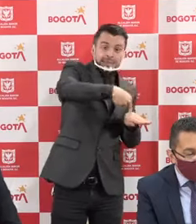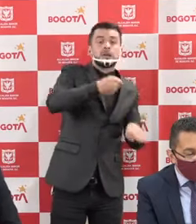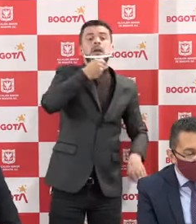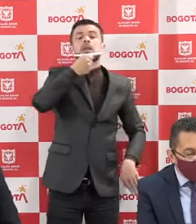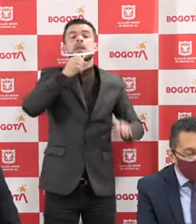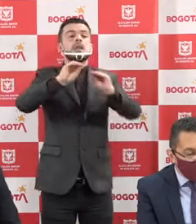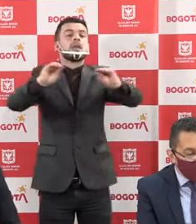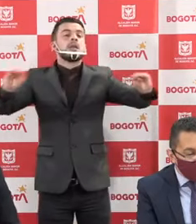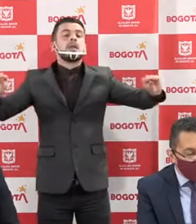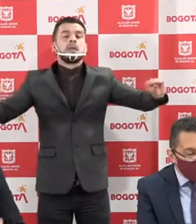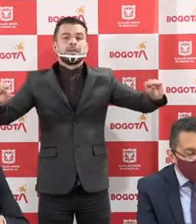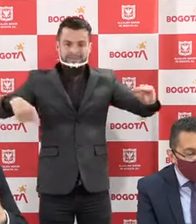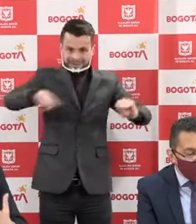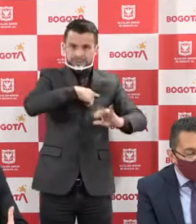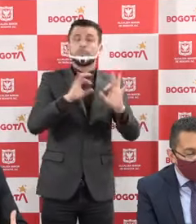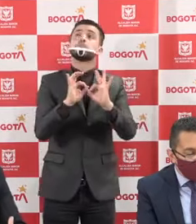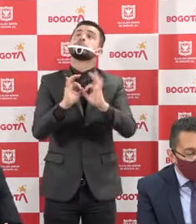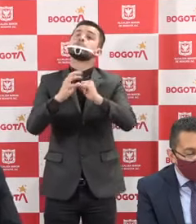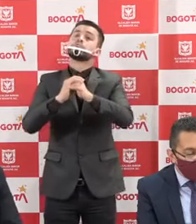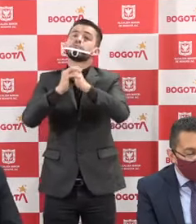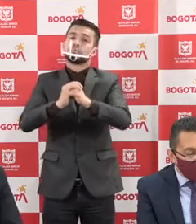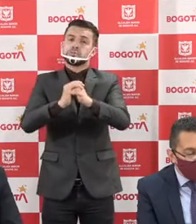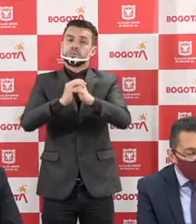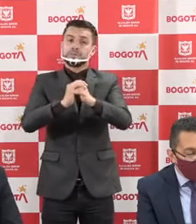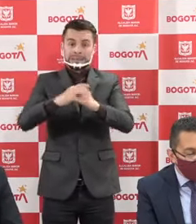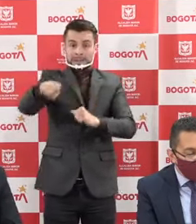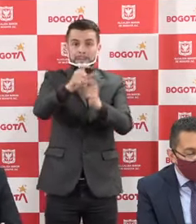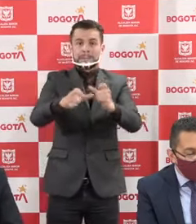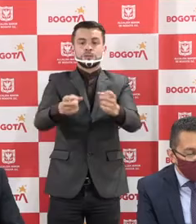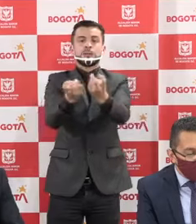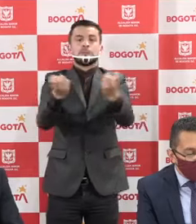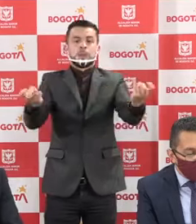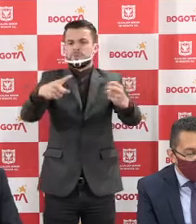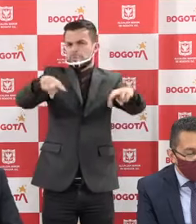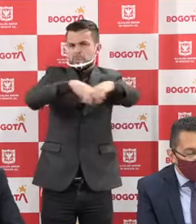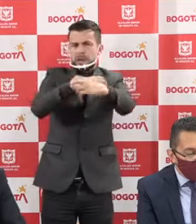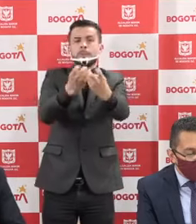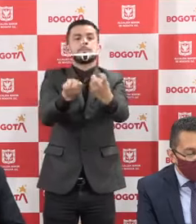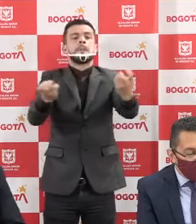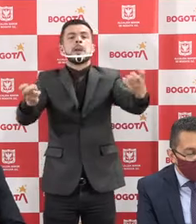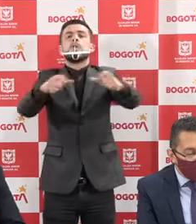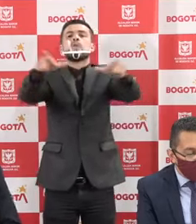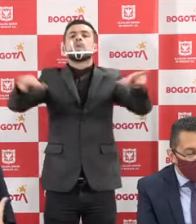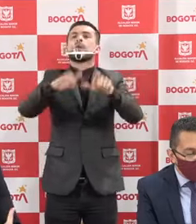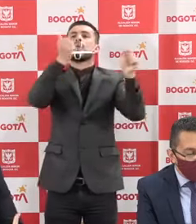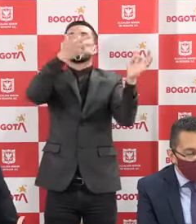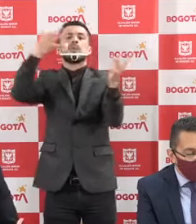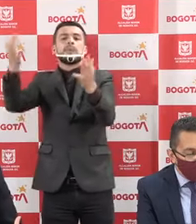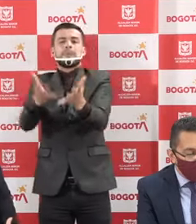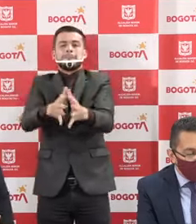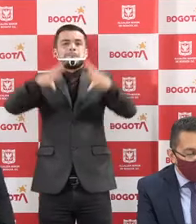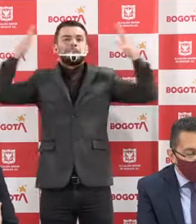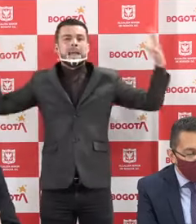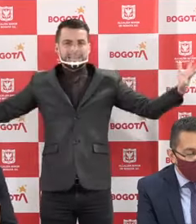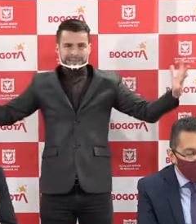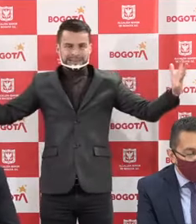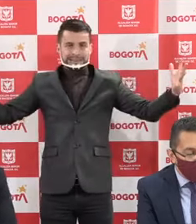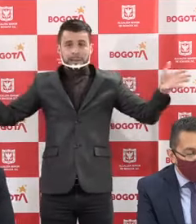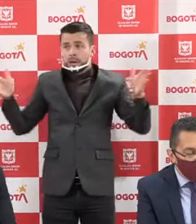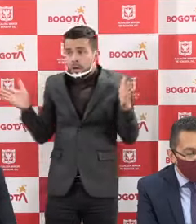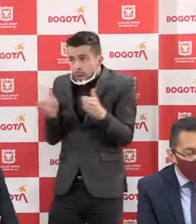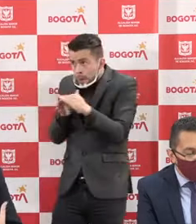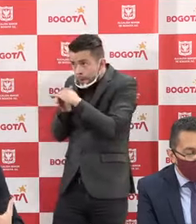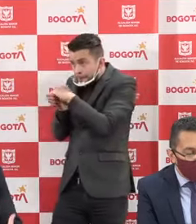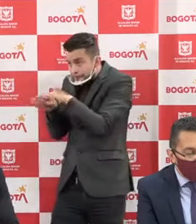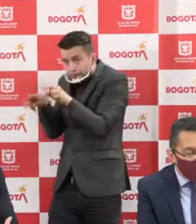en en espacios abiertos en lugares donde el templo digamos que es donde